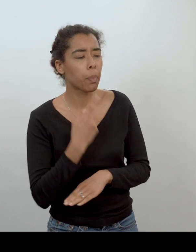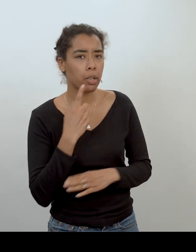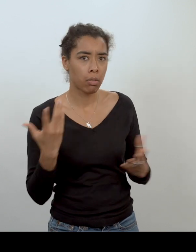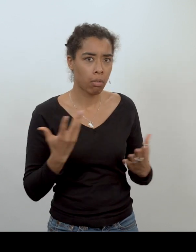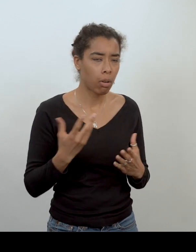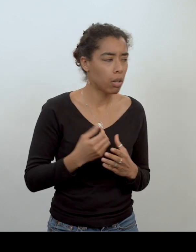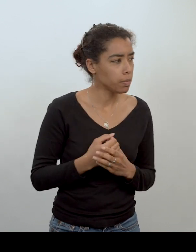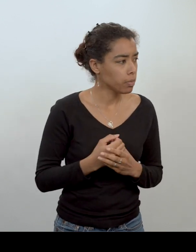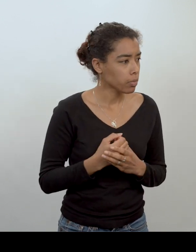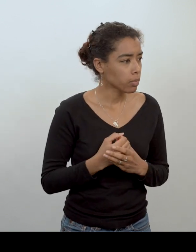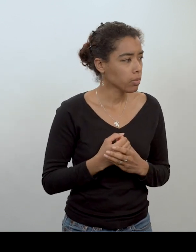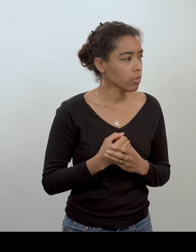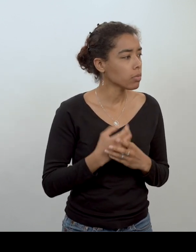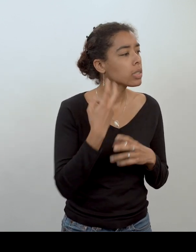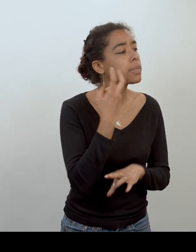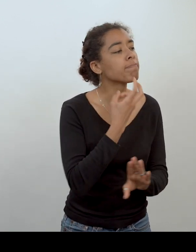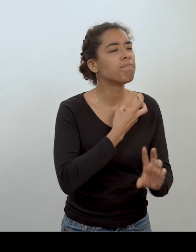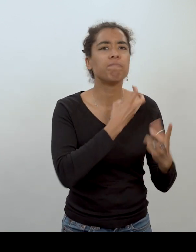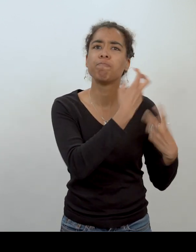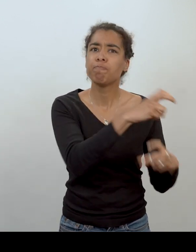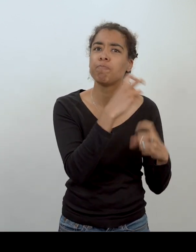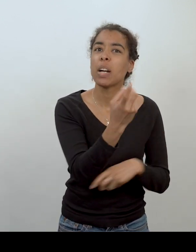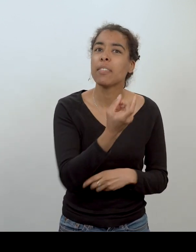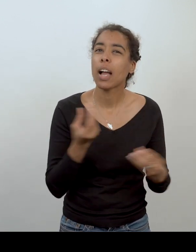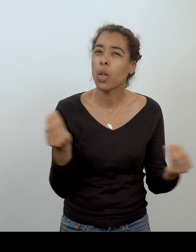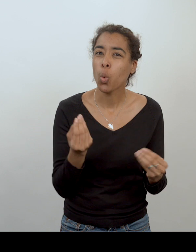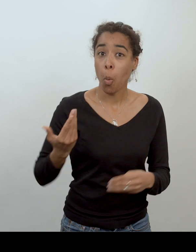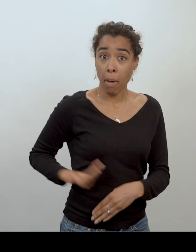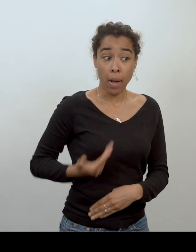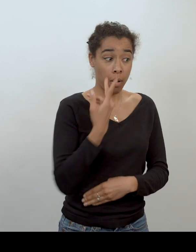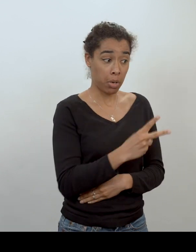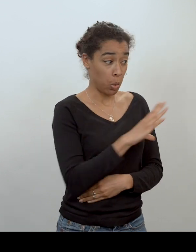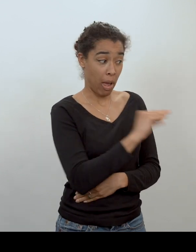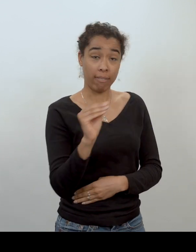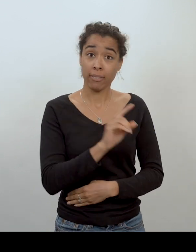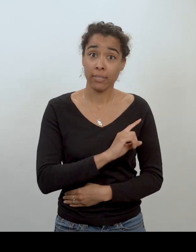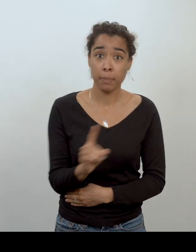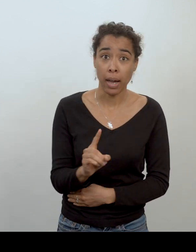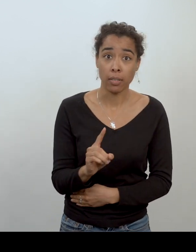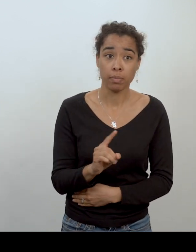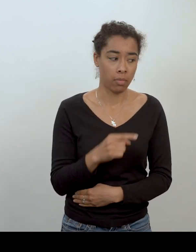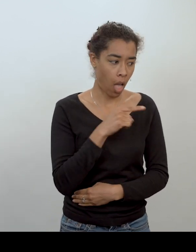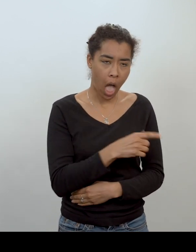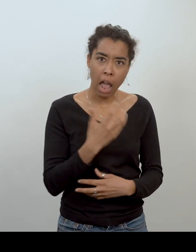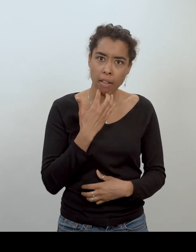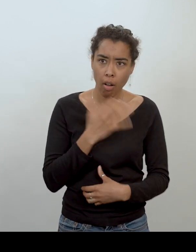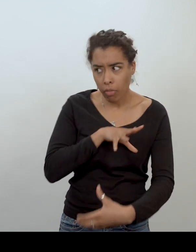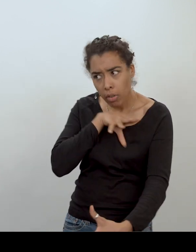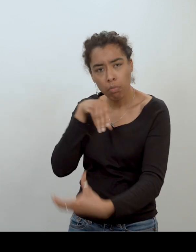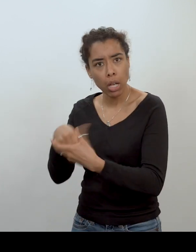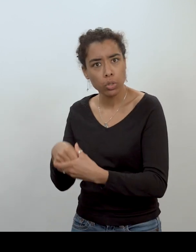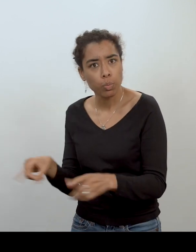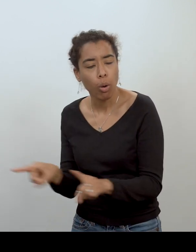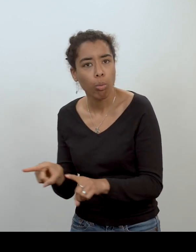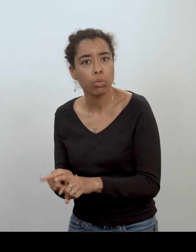voir et régler la situation. Il trouva que les bruits venaient de sa mère, qui n'avait pas été invitée. Et